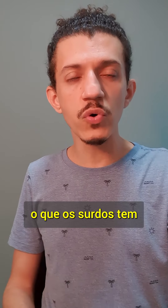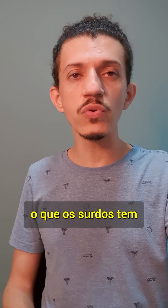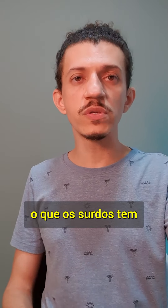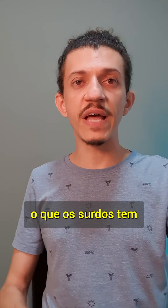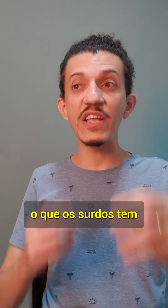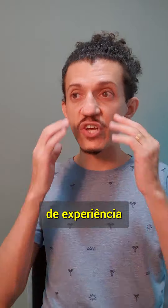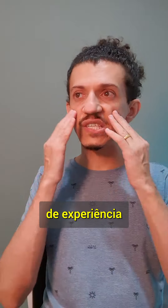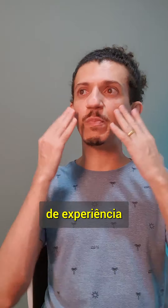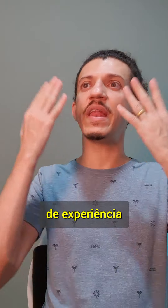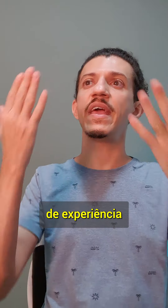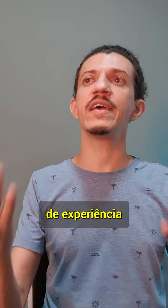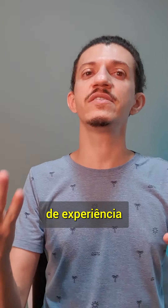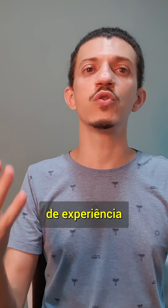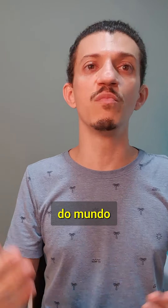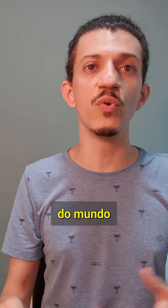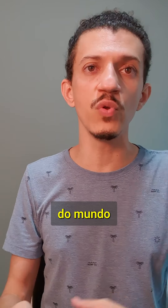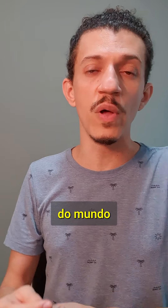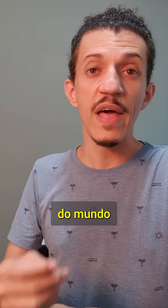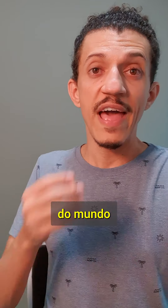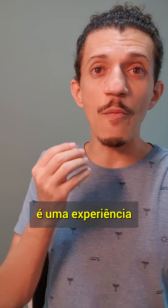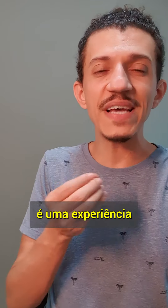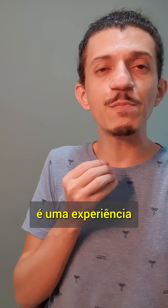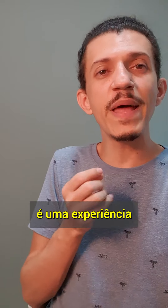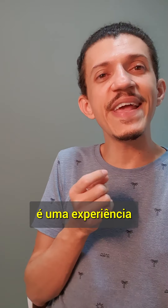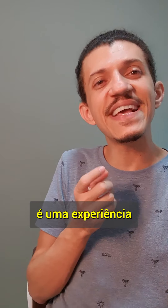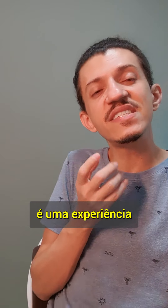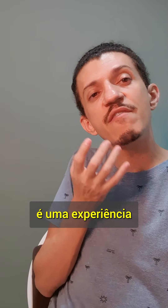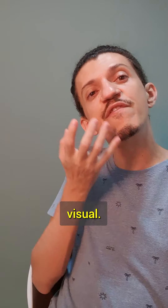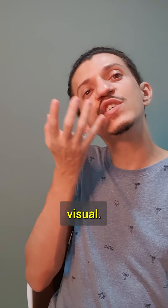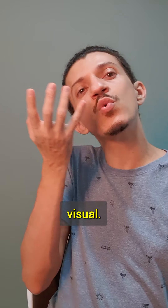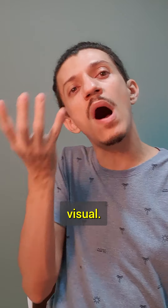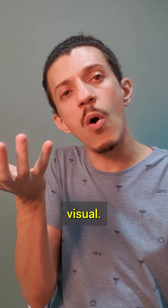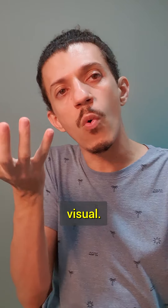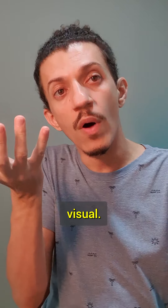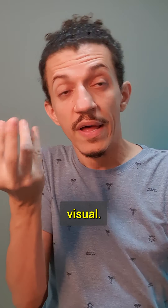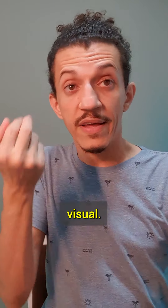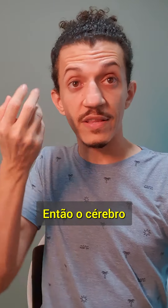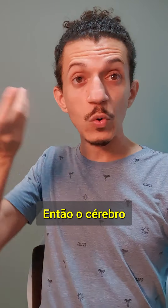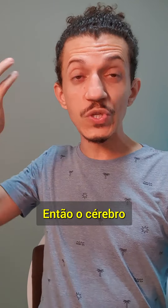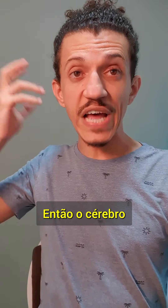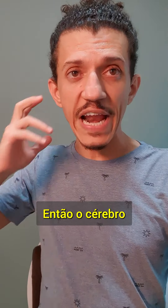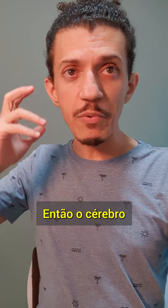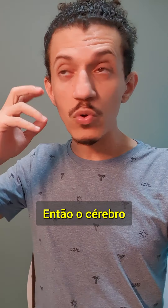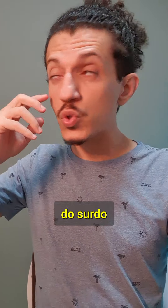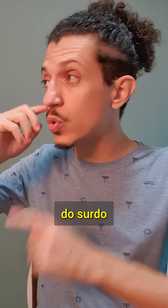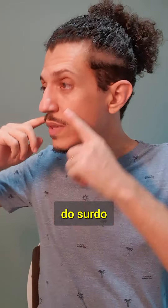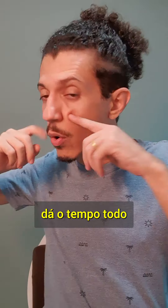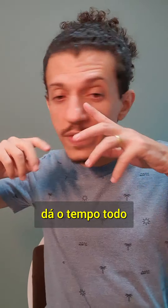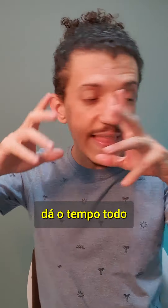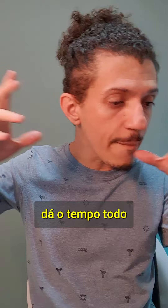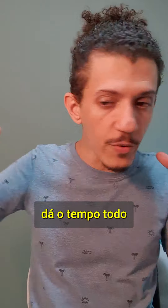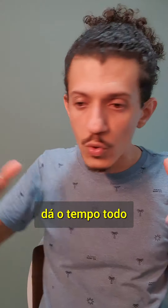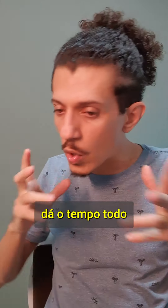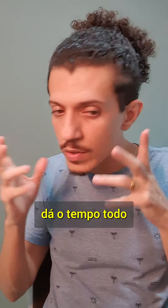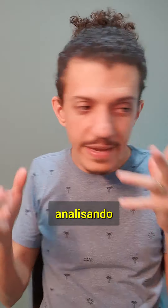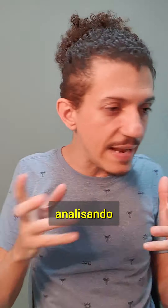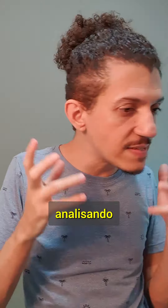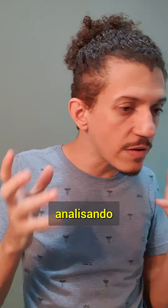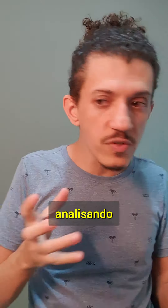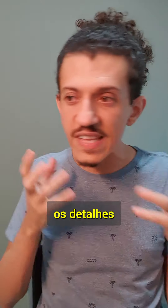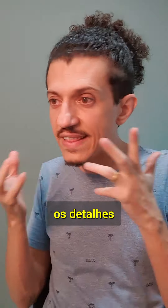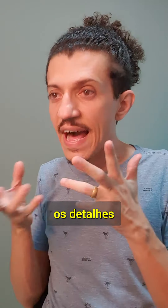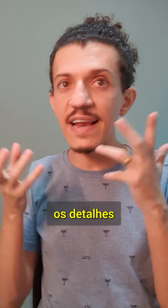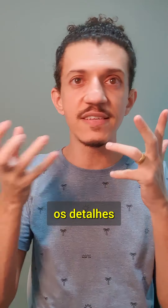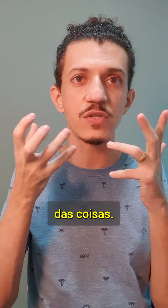o que os surdos têm de experiência do mundo é uma experiência visual. Então, o cérebro do surdo está o tempo todo